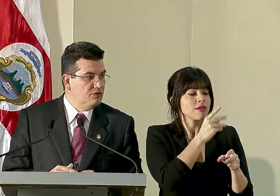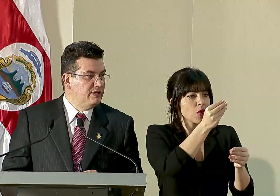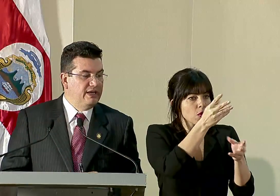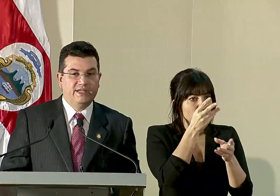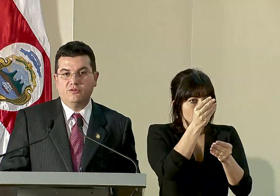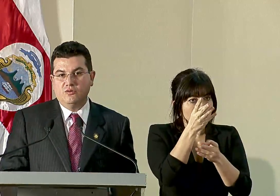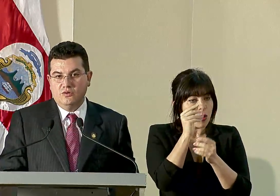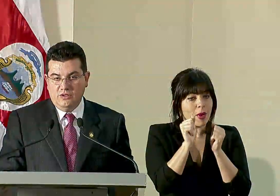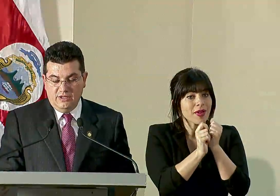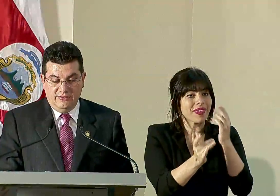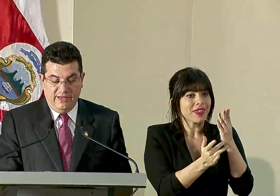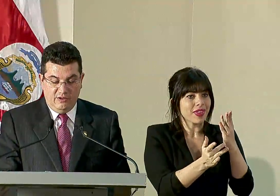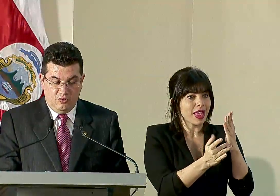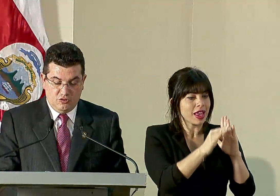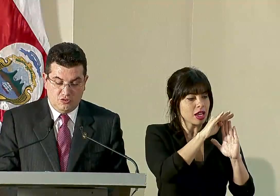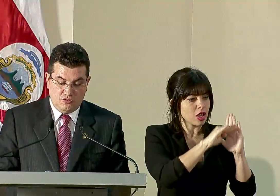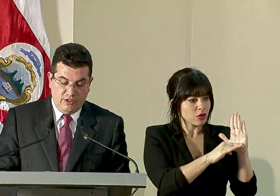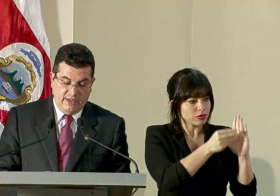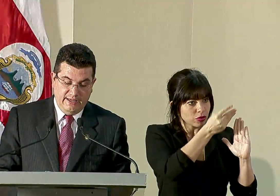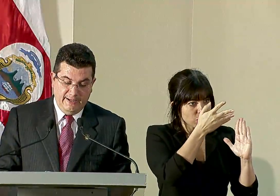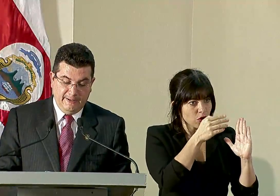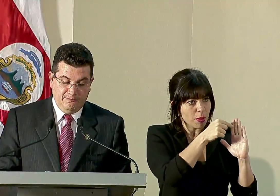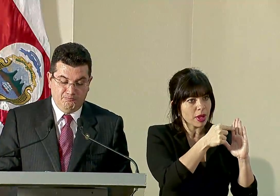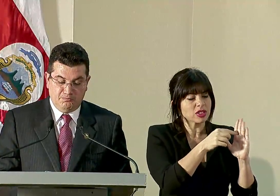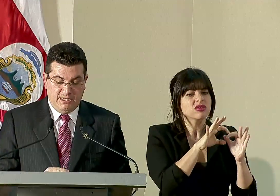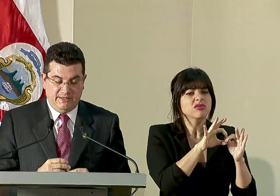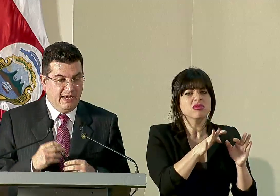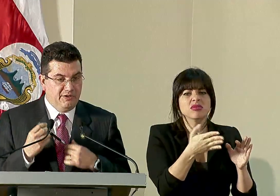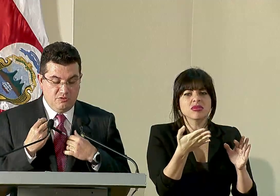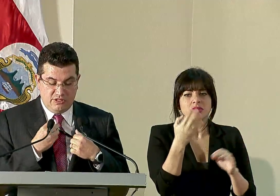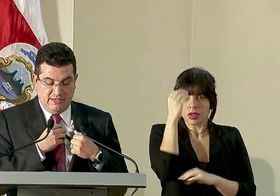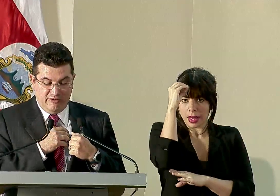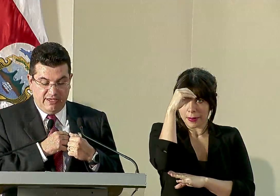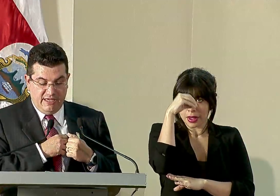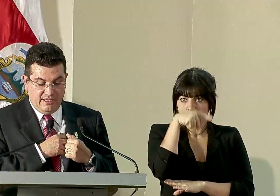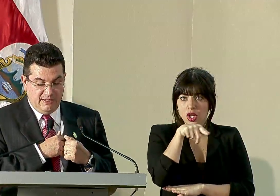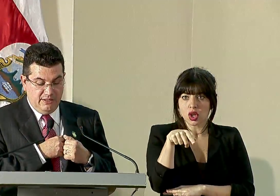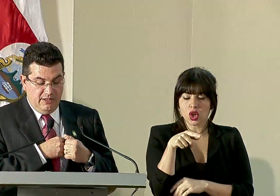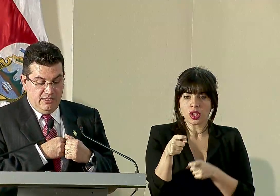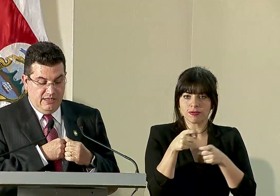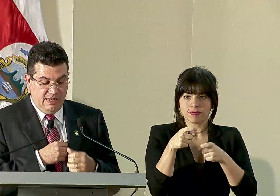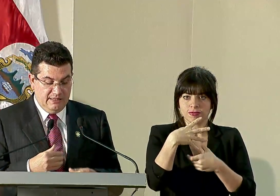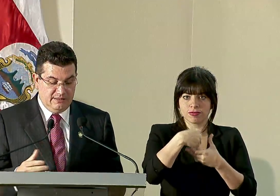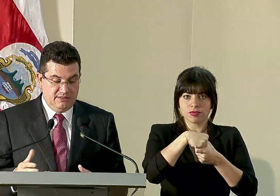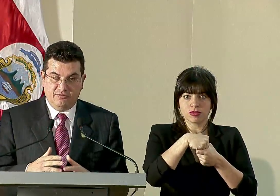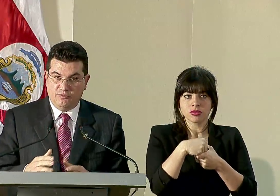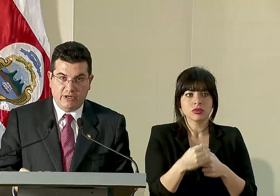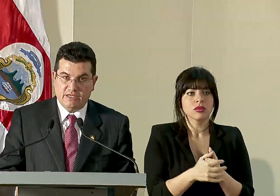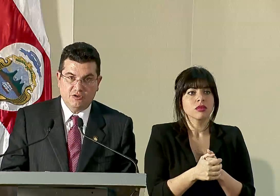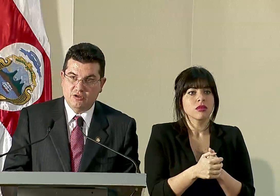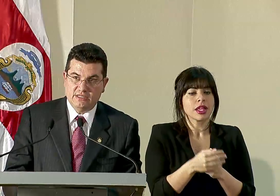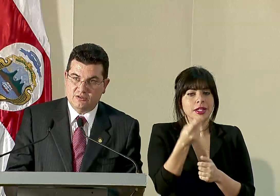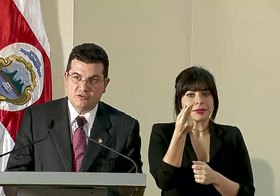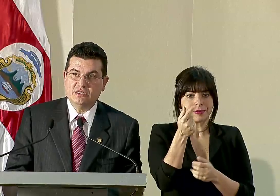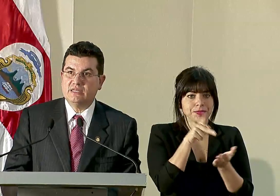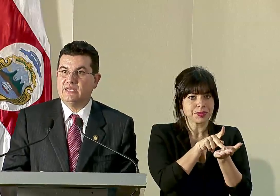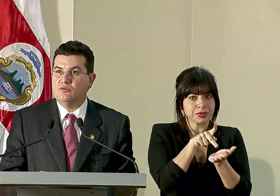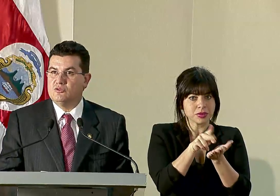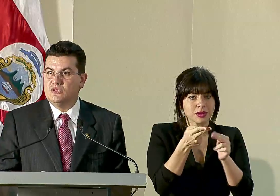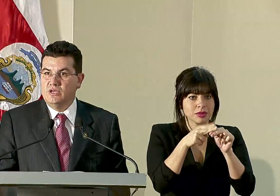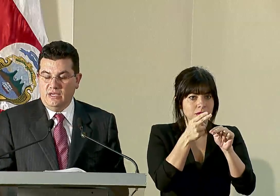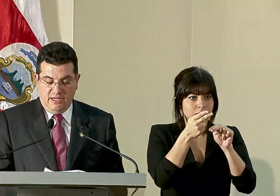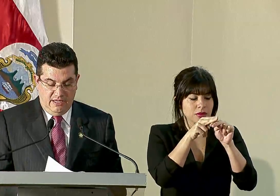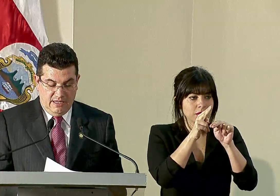con sustento técnico de los criterios que regían las remuneraciones, los